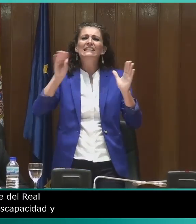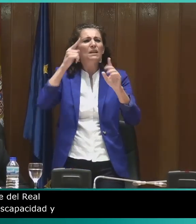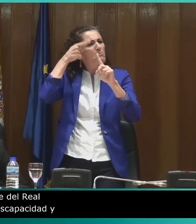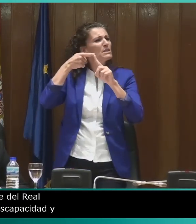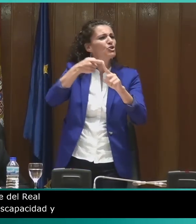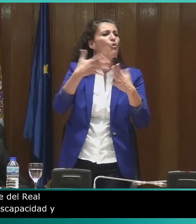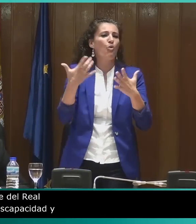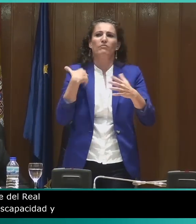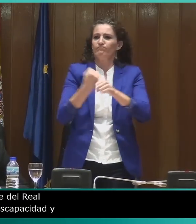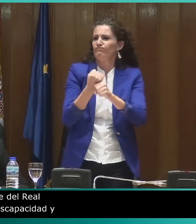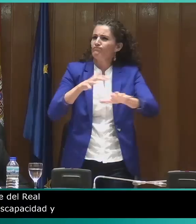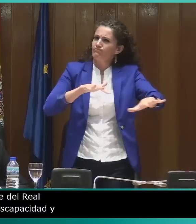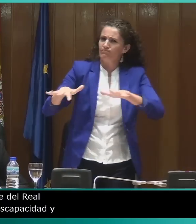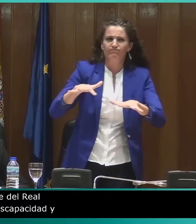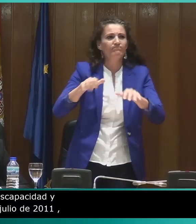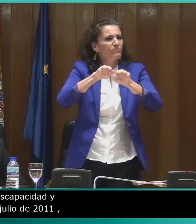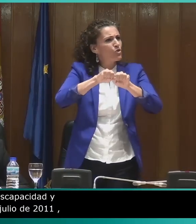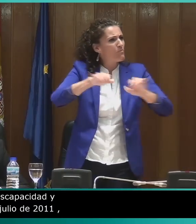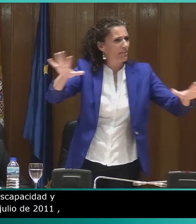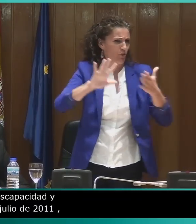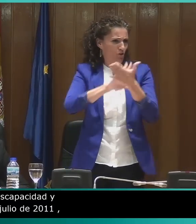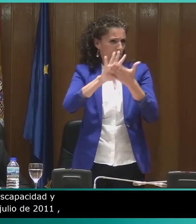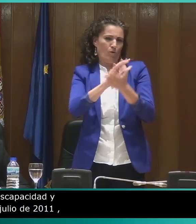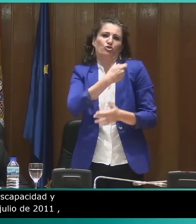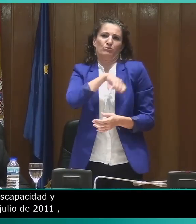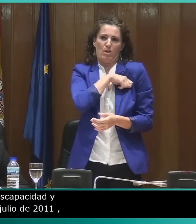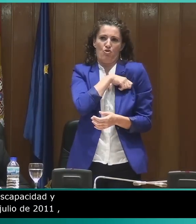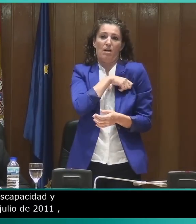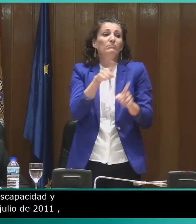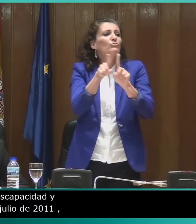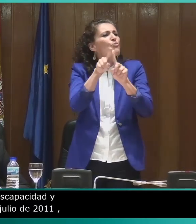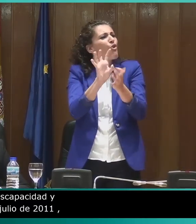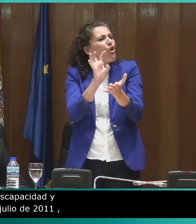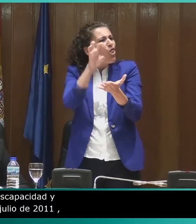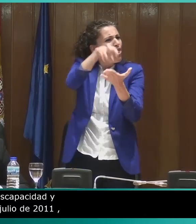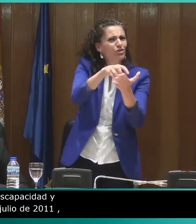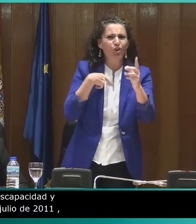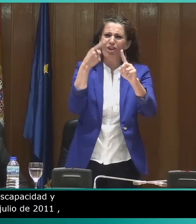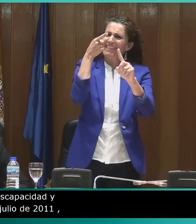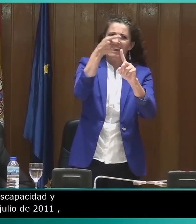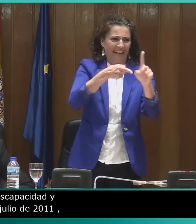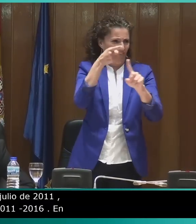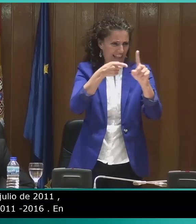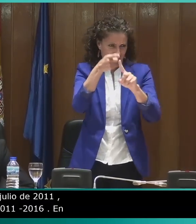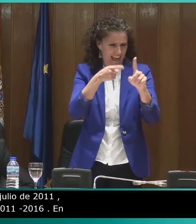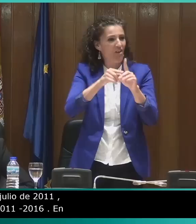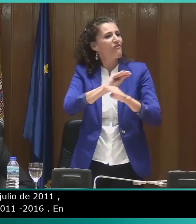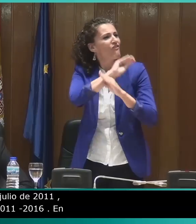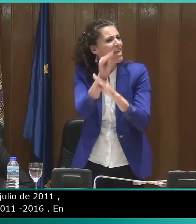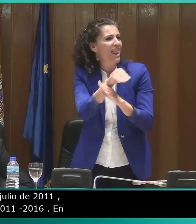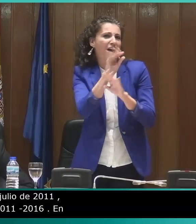En esa ley, se recoge la misión de nuestro centro, que es promover la normalización en nuestro país de la lengua de signos española,